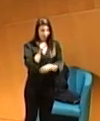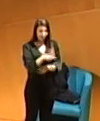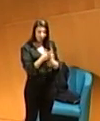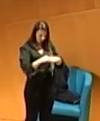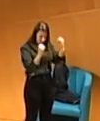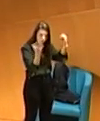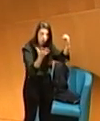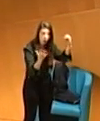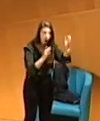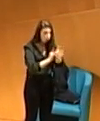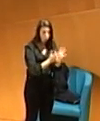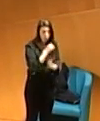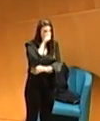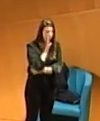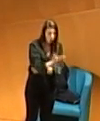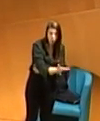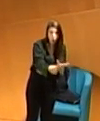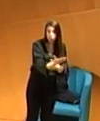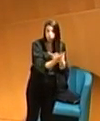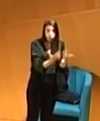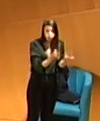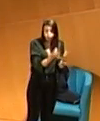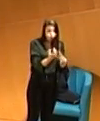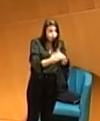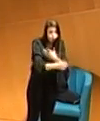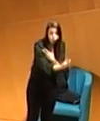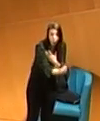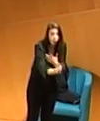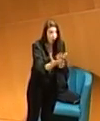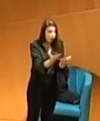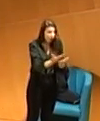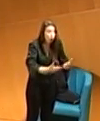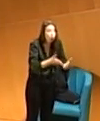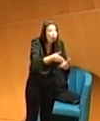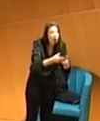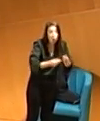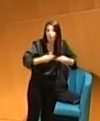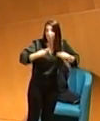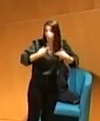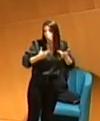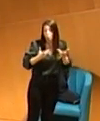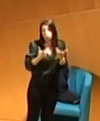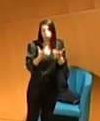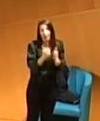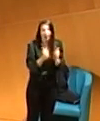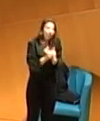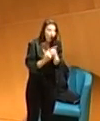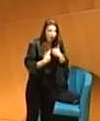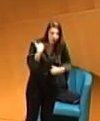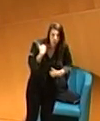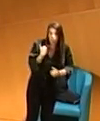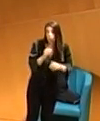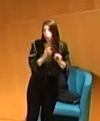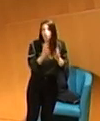les parents qui ont un enfant en situation de handicap ou vivant avec un handicap, parce que la situation, c'est pareil, c'est un mot à la